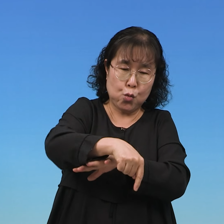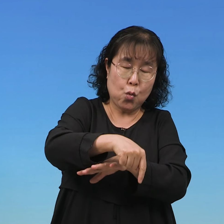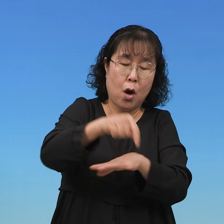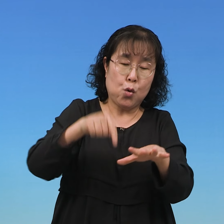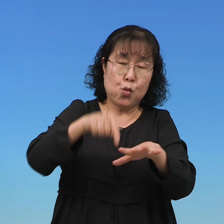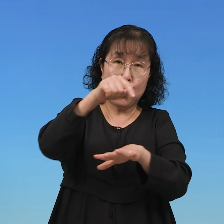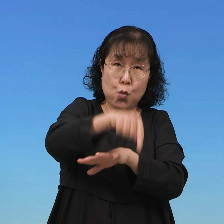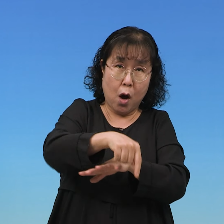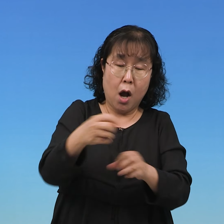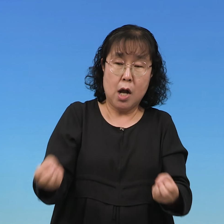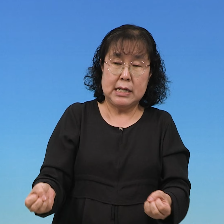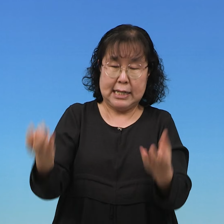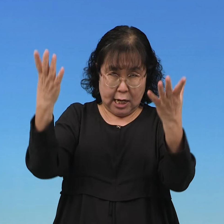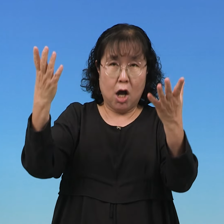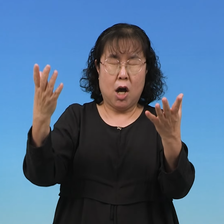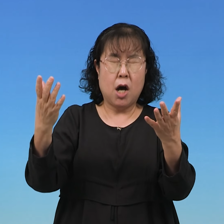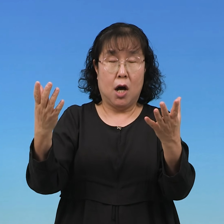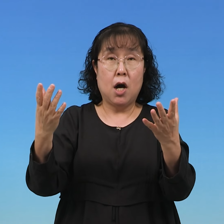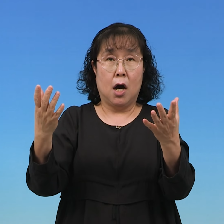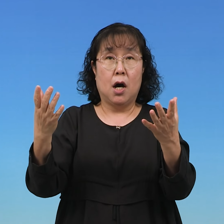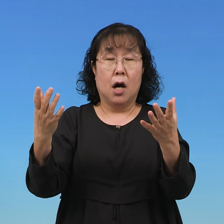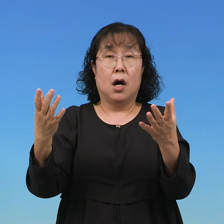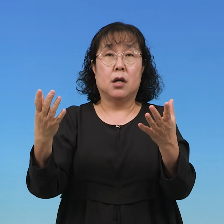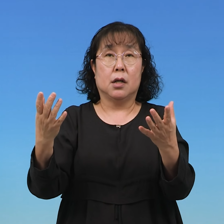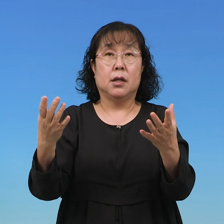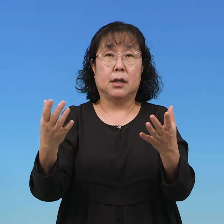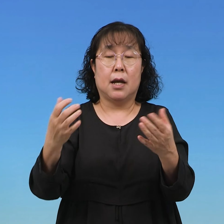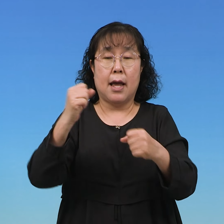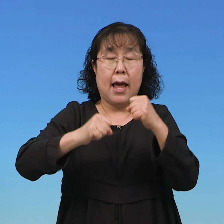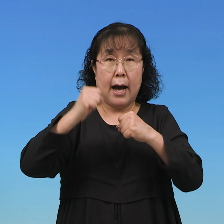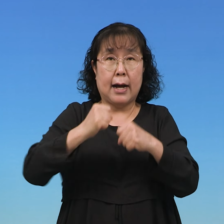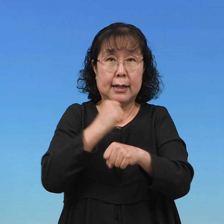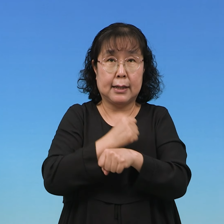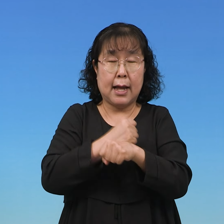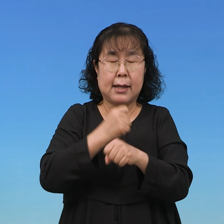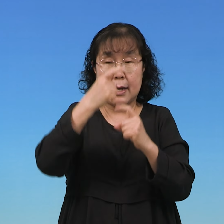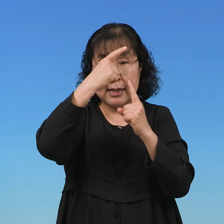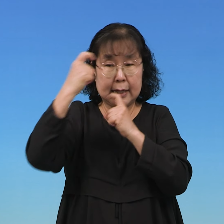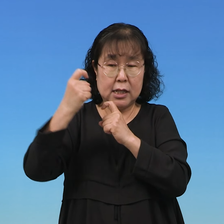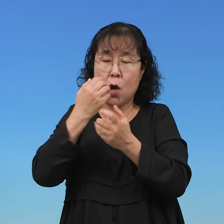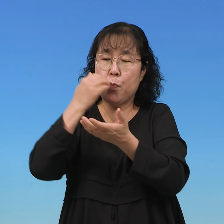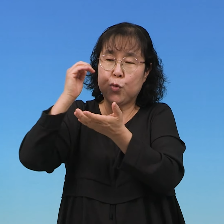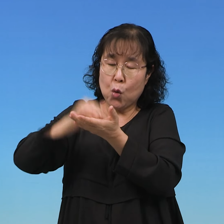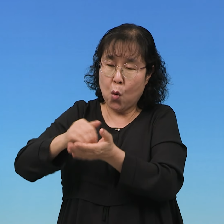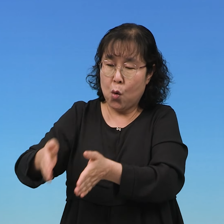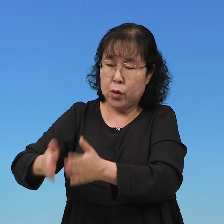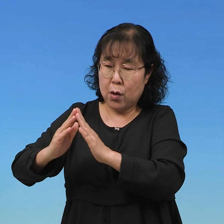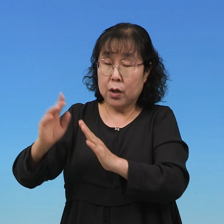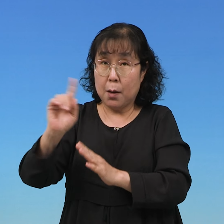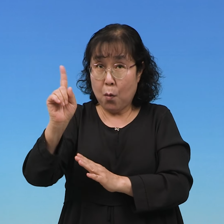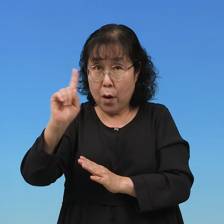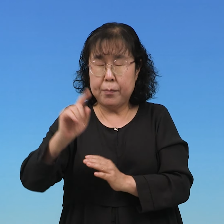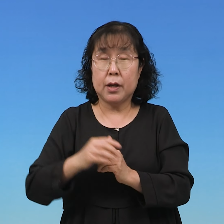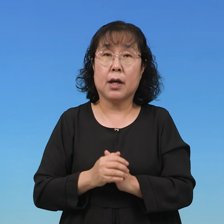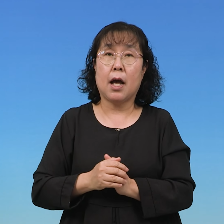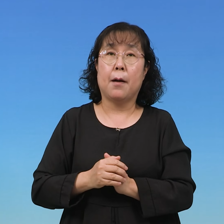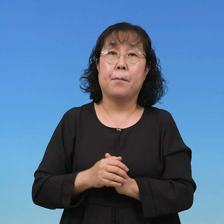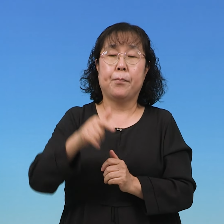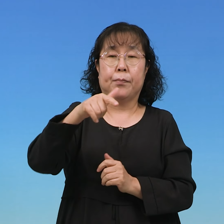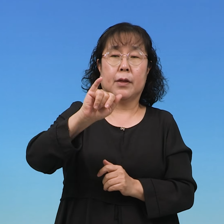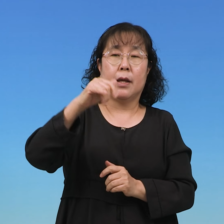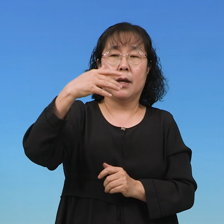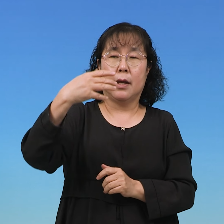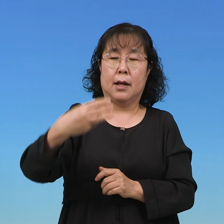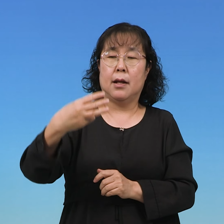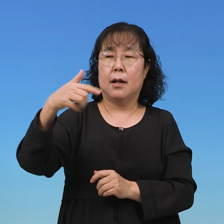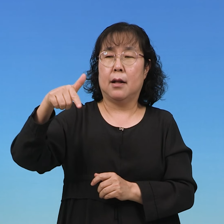그곳에다가 이제 12지파를 상징하는 12개의 돌을 기념비를 세웠다는 게 뭘 의미하는가 하니까 길갈